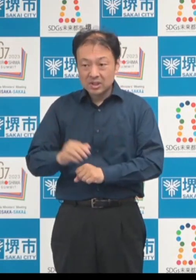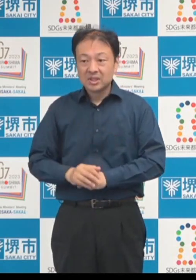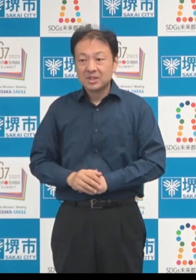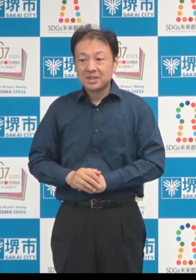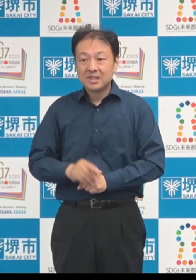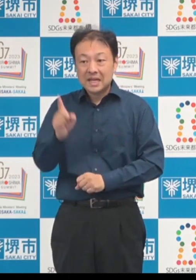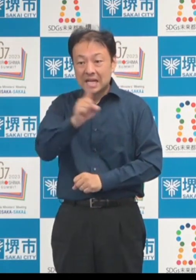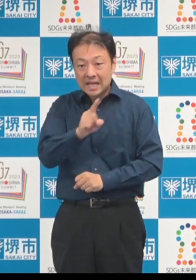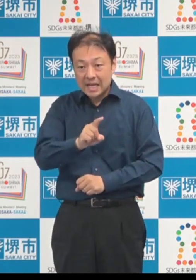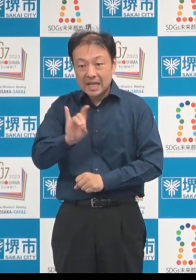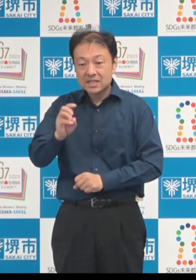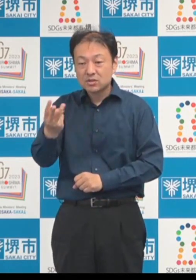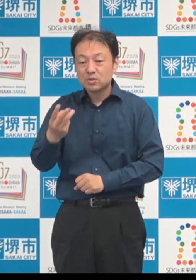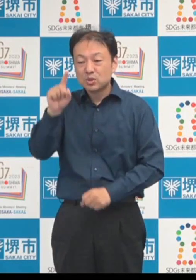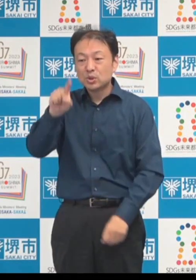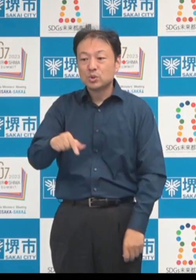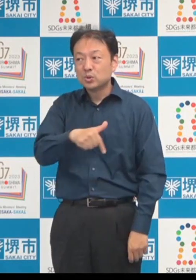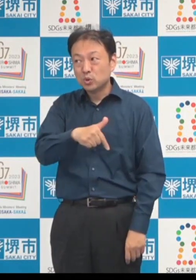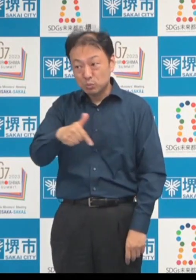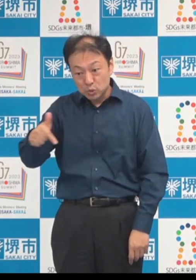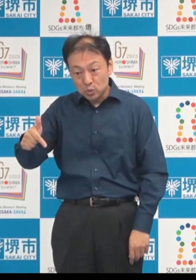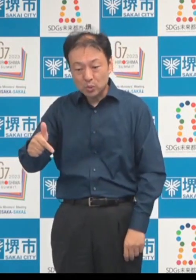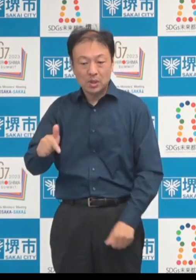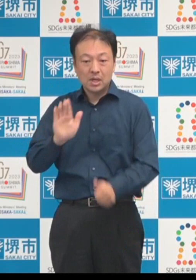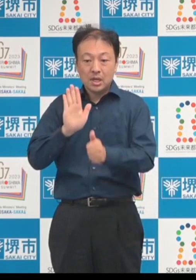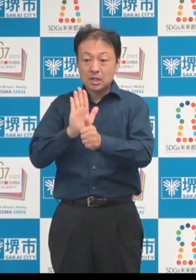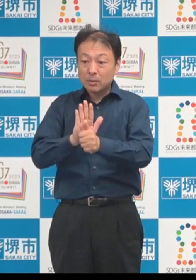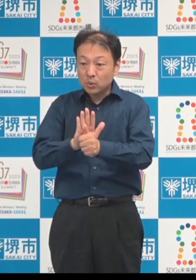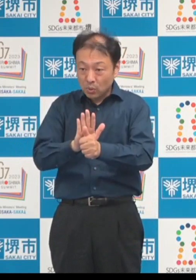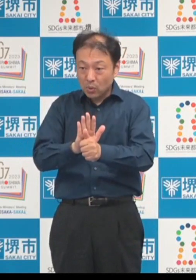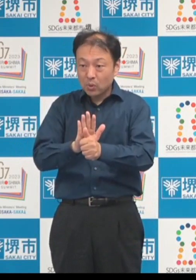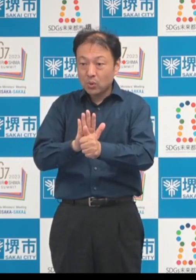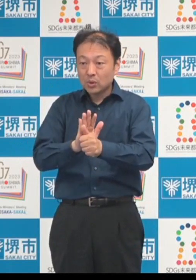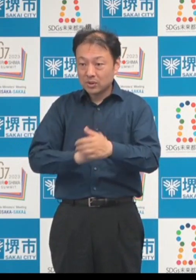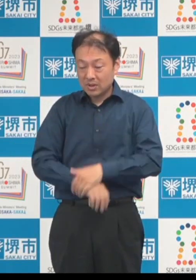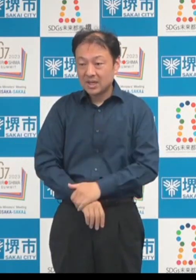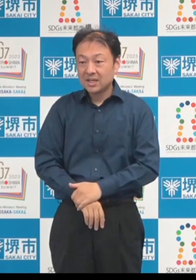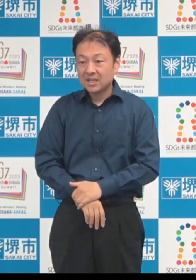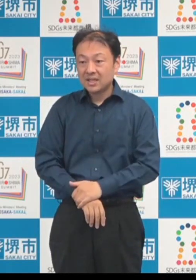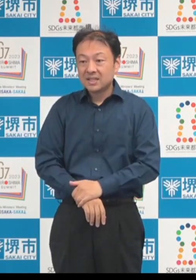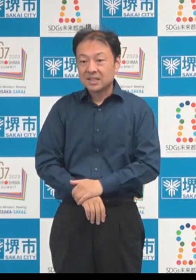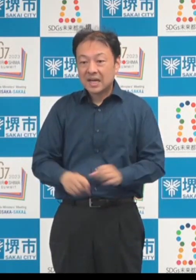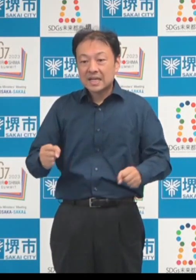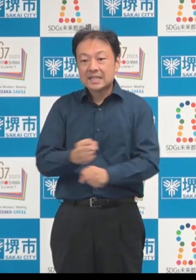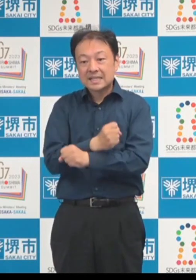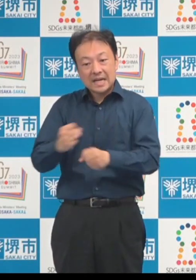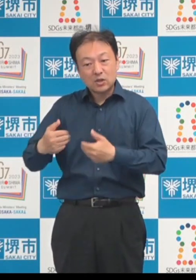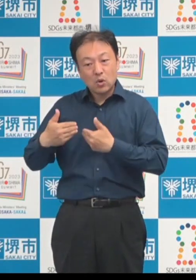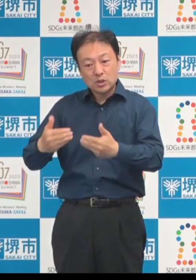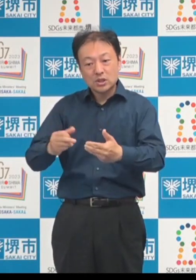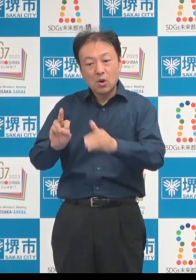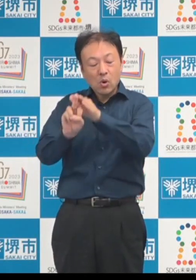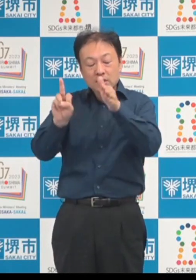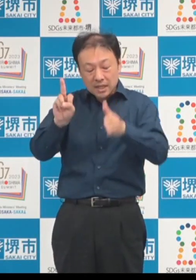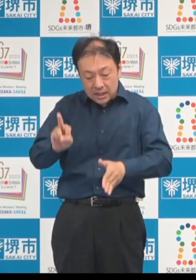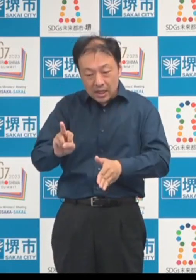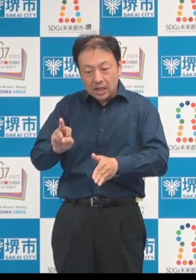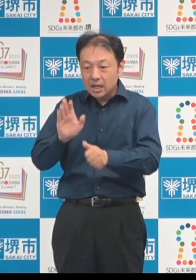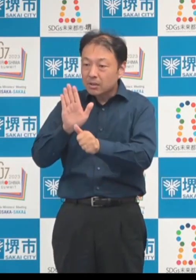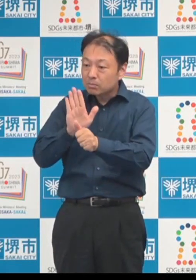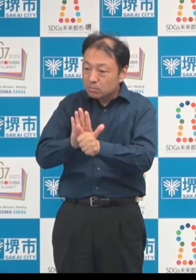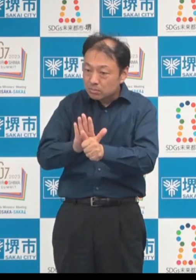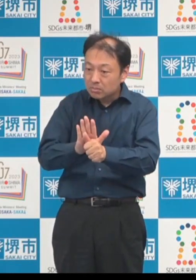がサポートしていったり、例えば商工会所であるとか三振センターであるとか、そういうところが、座組を組んでや